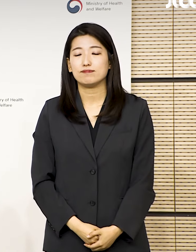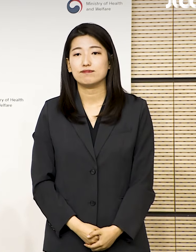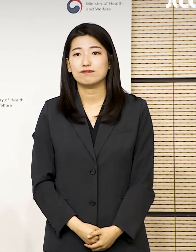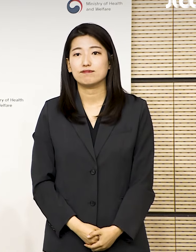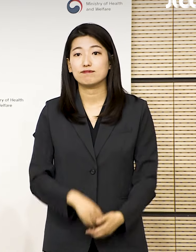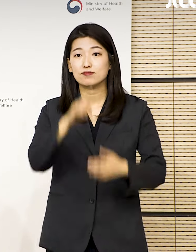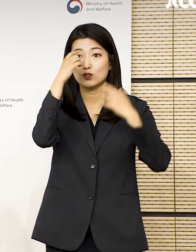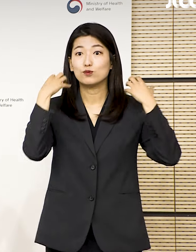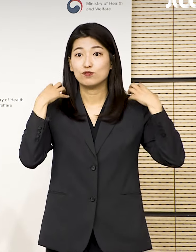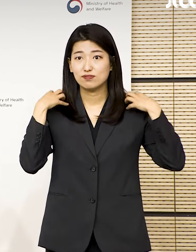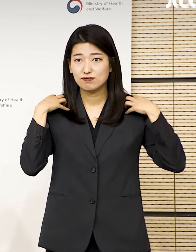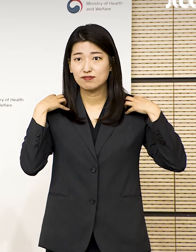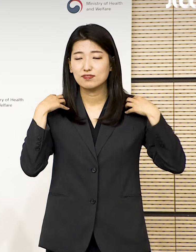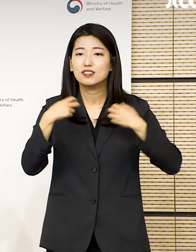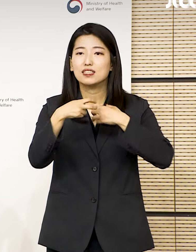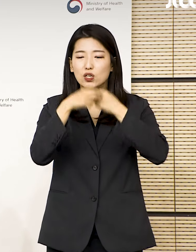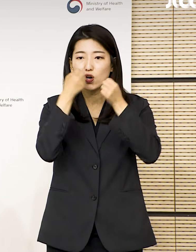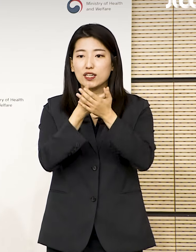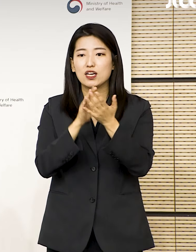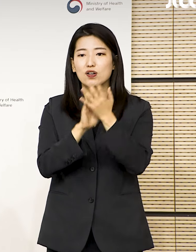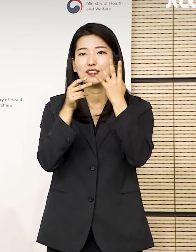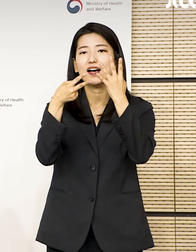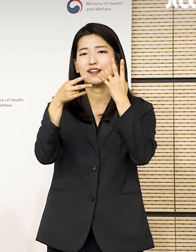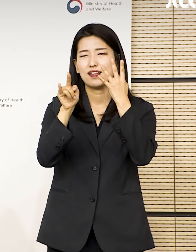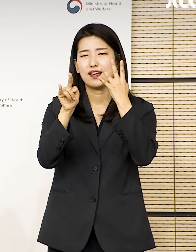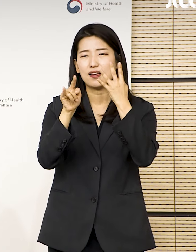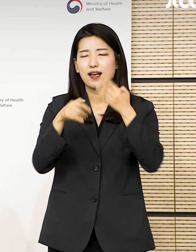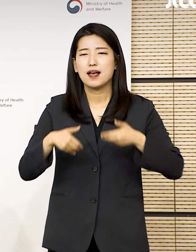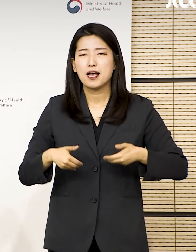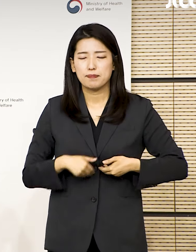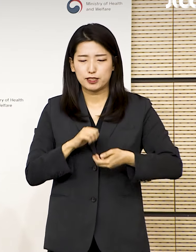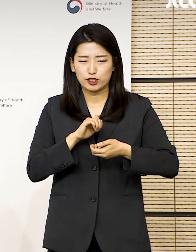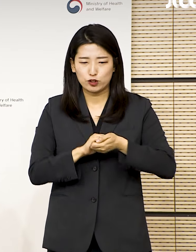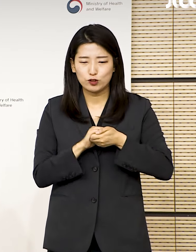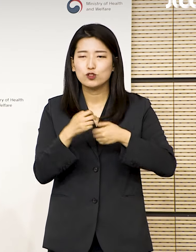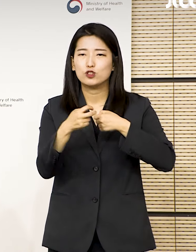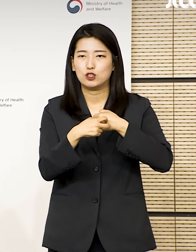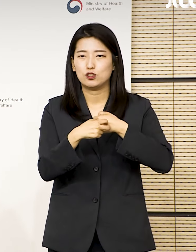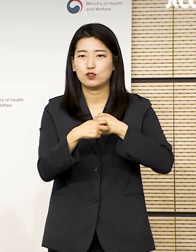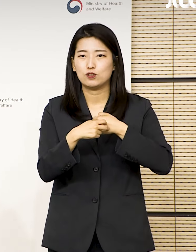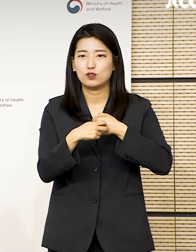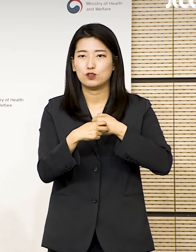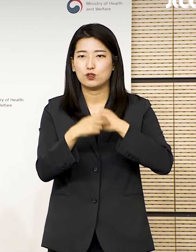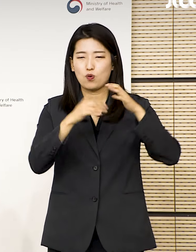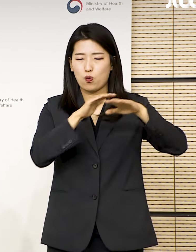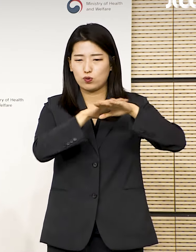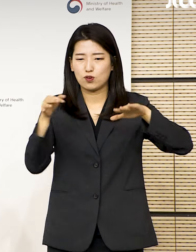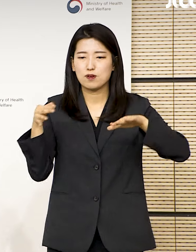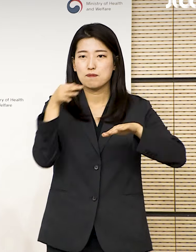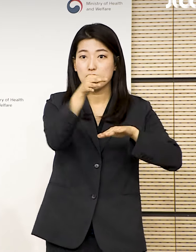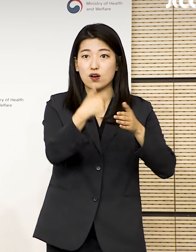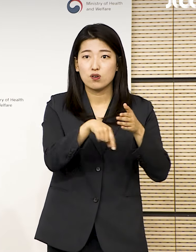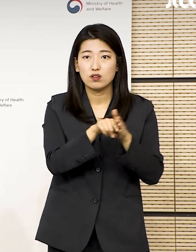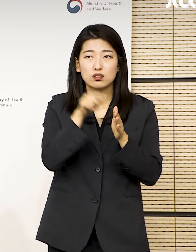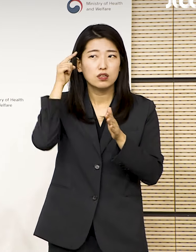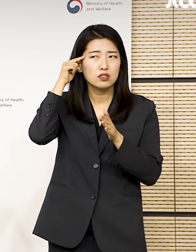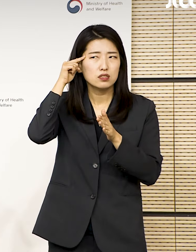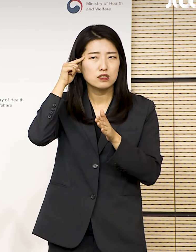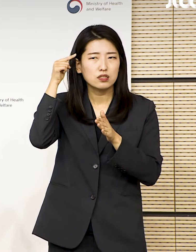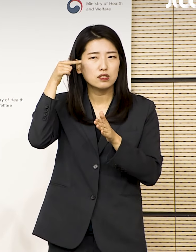앞으로도 의료개혁 4대 과제인 필수의료 분야에 대한 공정한 보상을 위해 뇌출혈 뇌동맥류